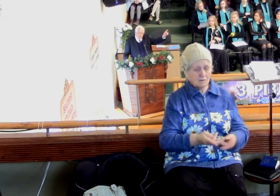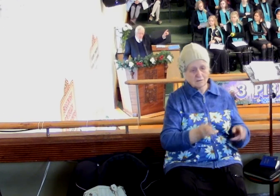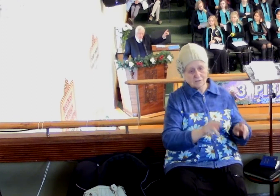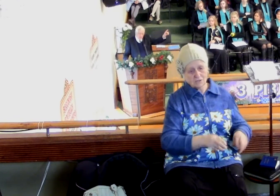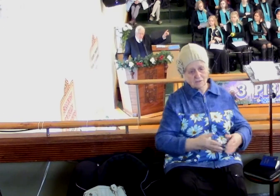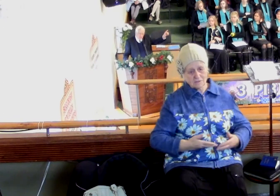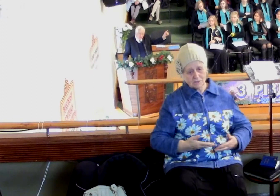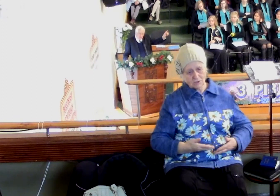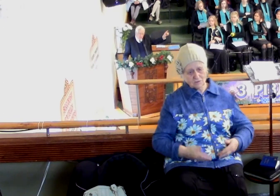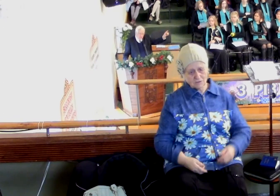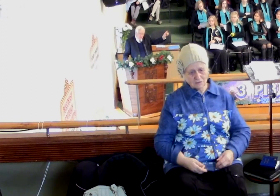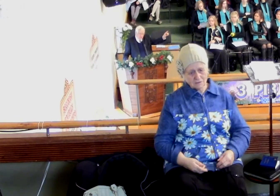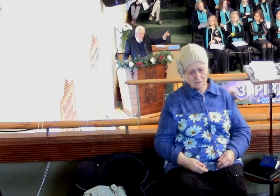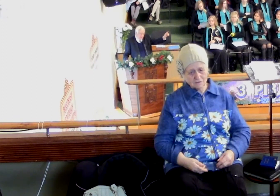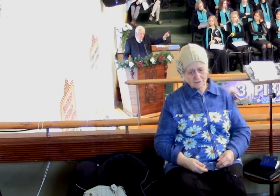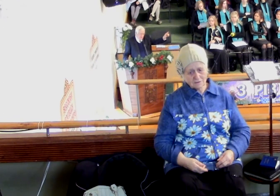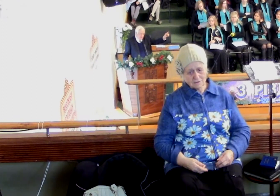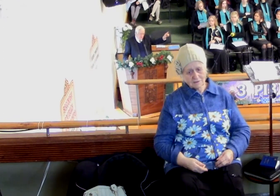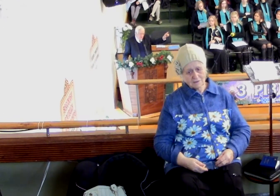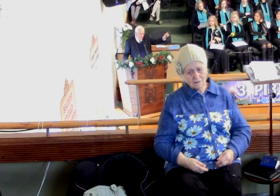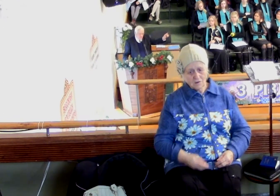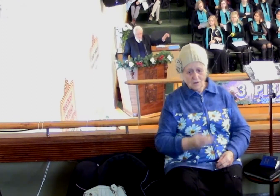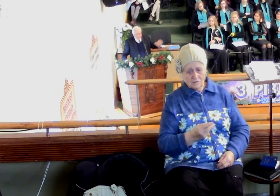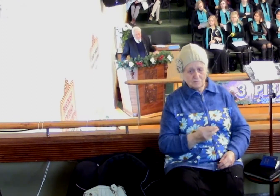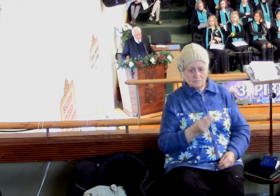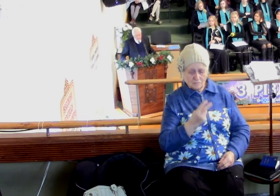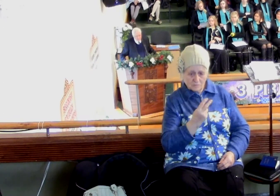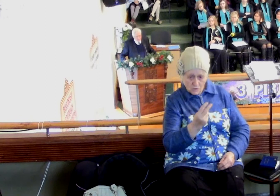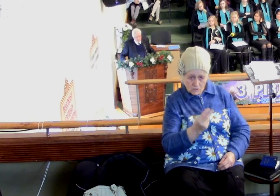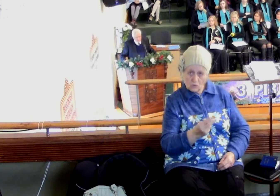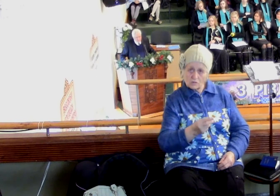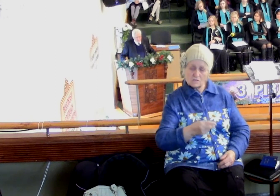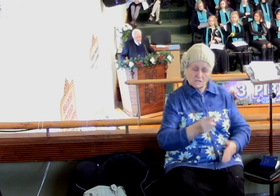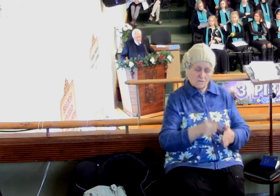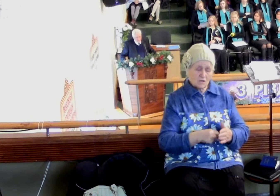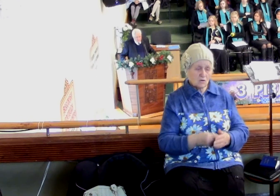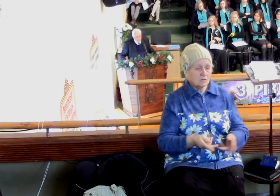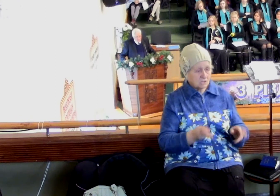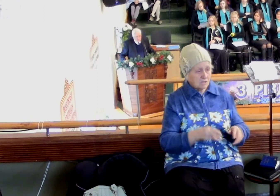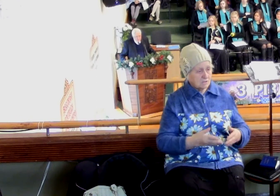посмотрит туда с верой и останется жив.